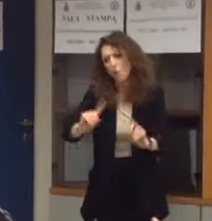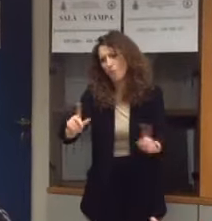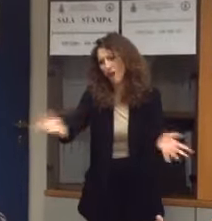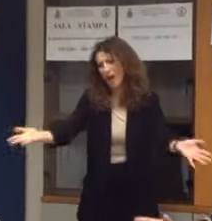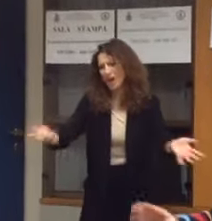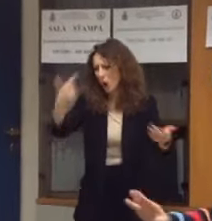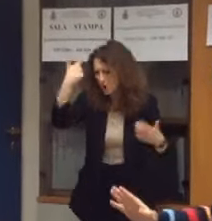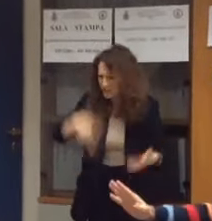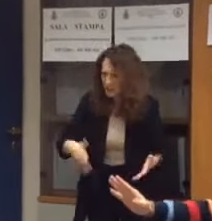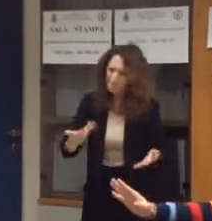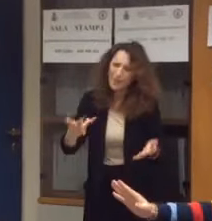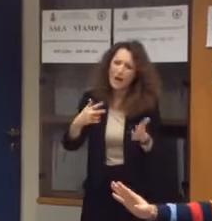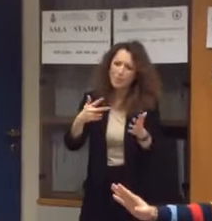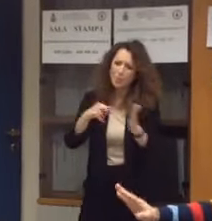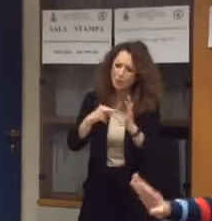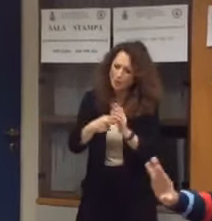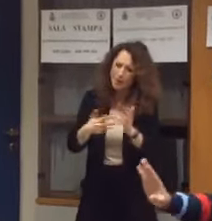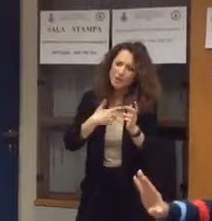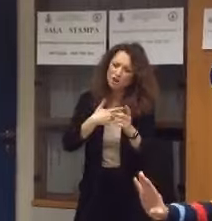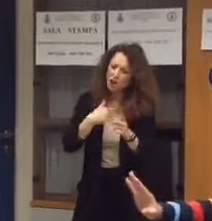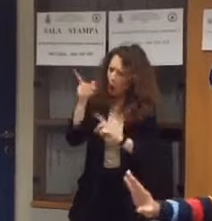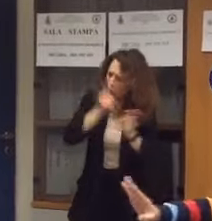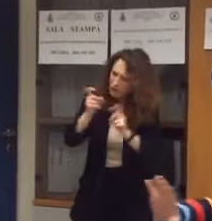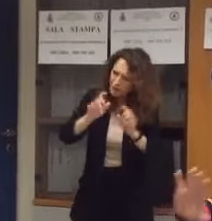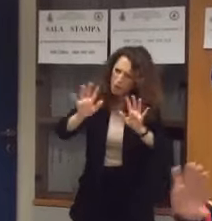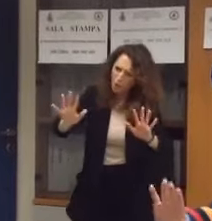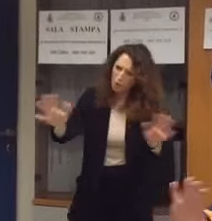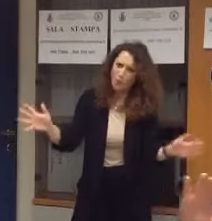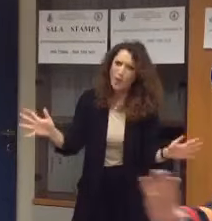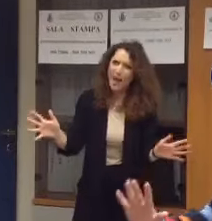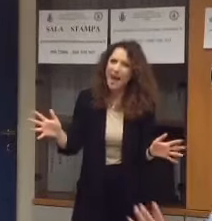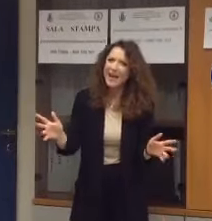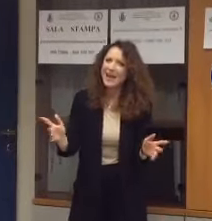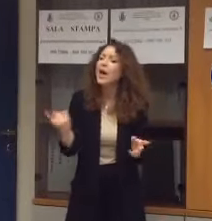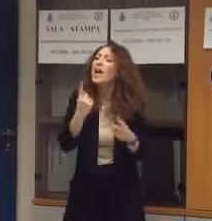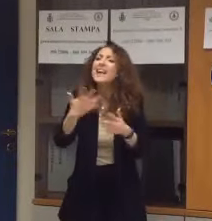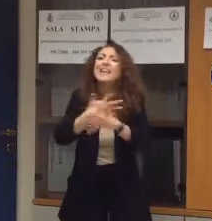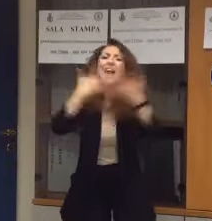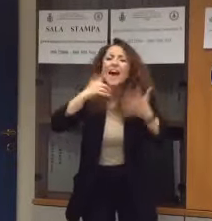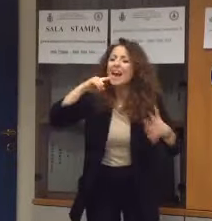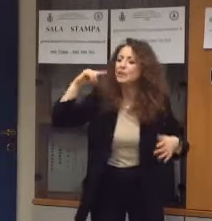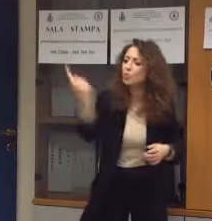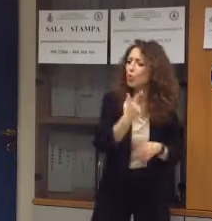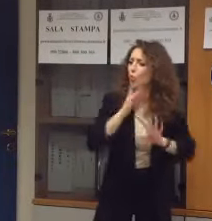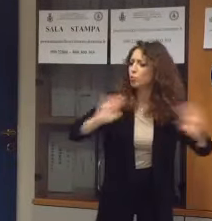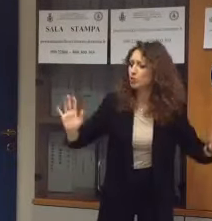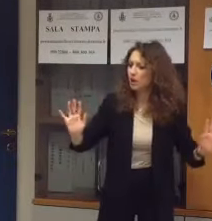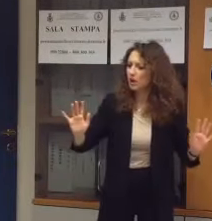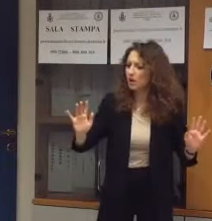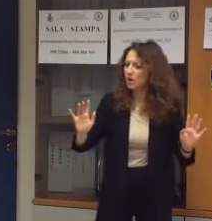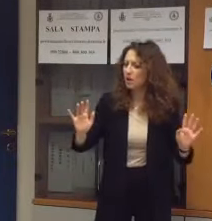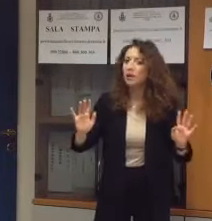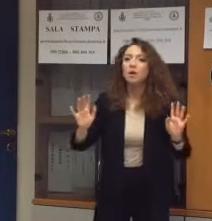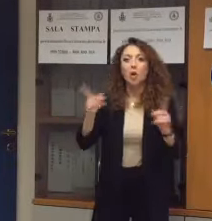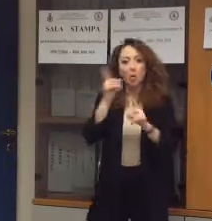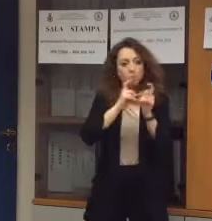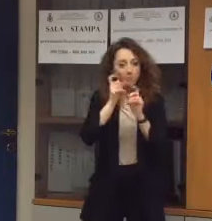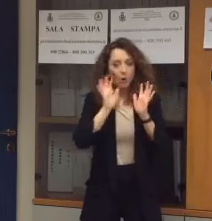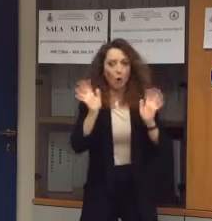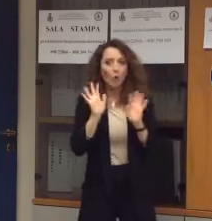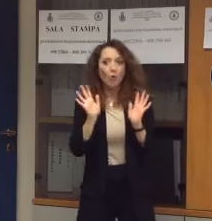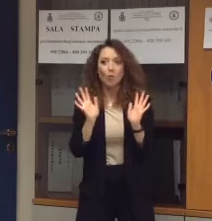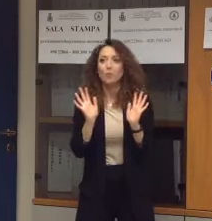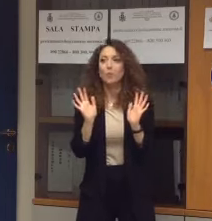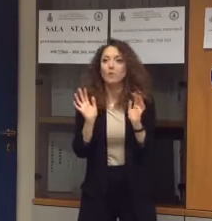sono problemi. Non ti preoccupare. No, ma non mi preoccupa assolutamente. La chiarezza con tutti. No, ma non mi preoccupa assolutamente, anche perché io sono